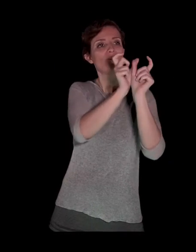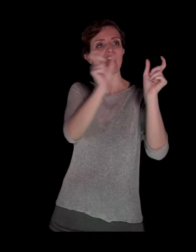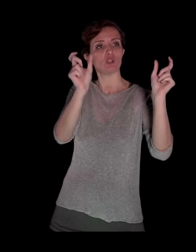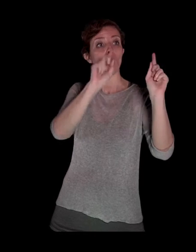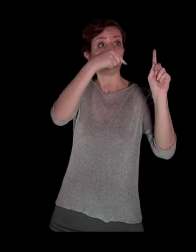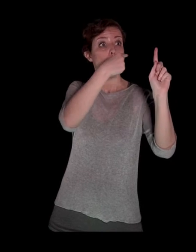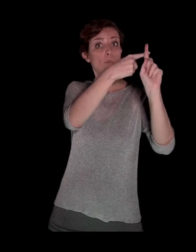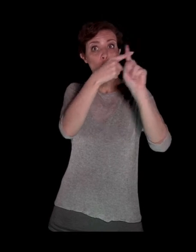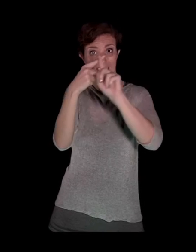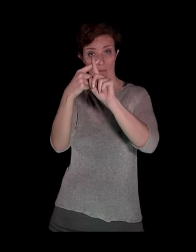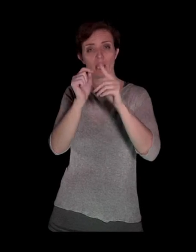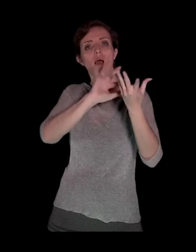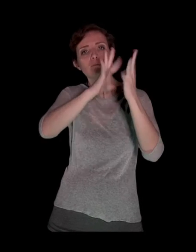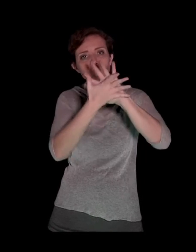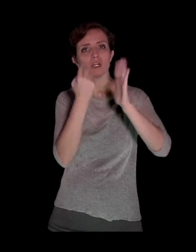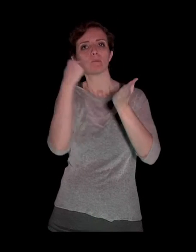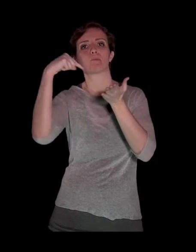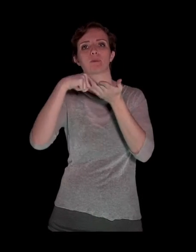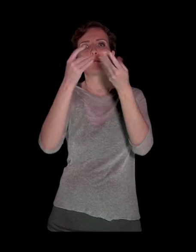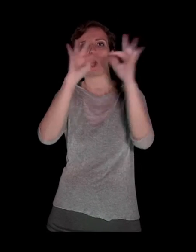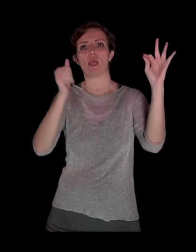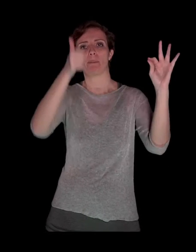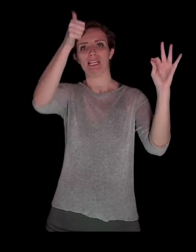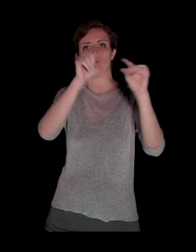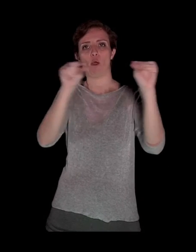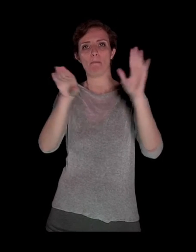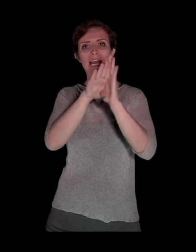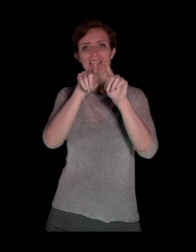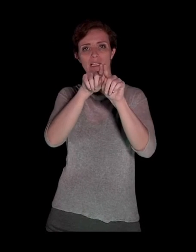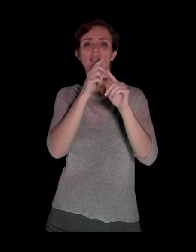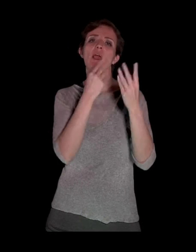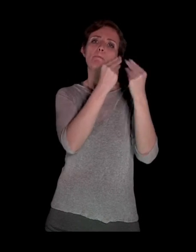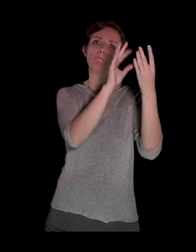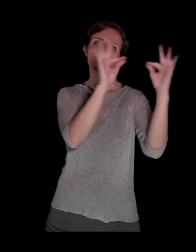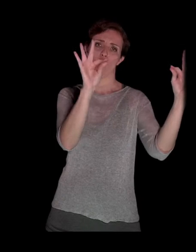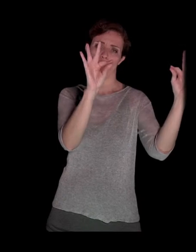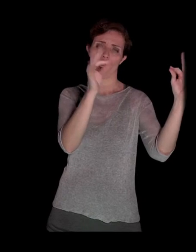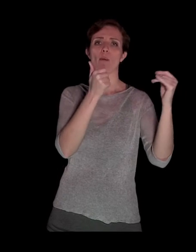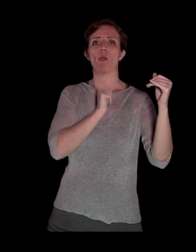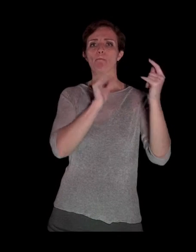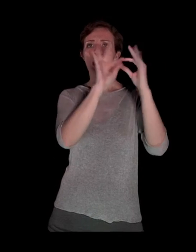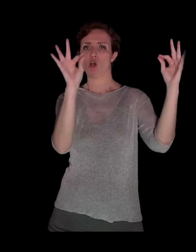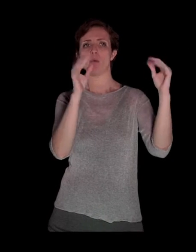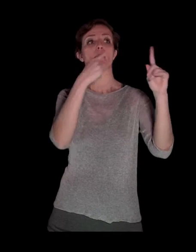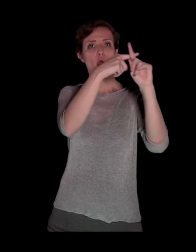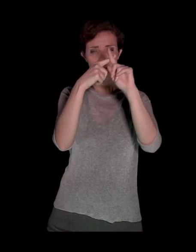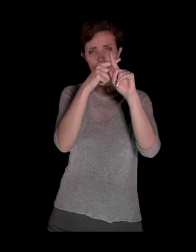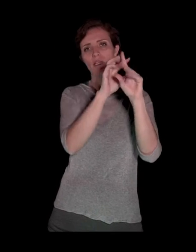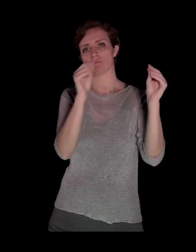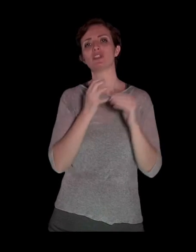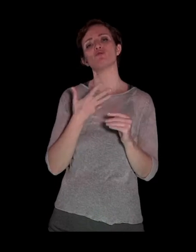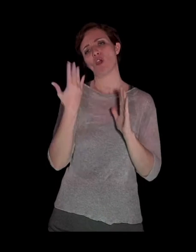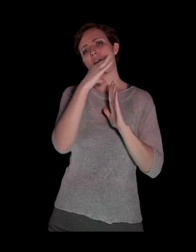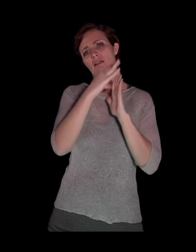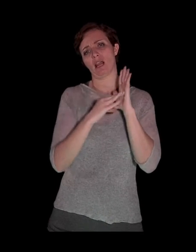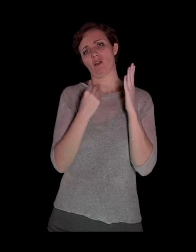restituiscono il polinomio di partenza parliamo evidentemente di monomi e polinomi moltiplicati tra di loro ci sono molte regole